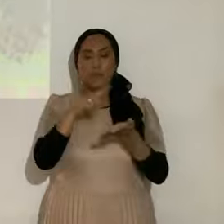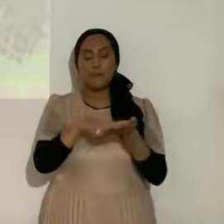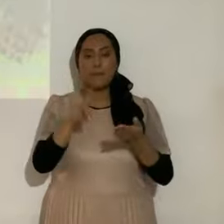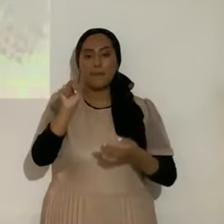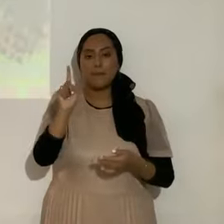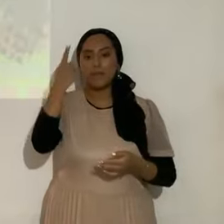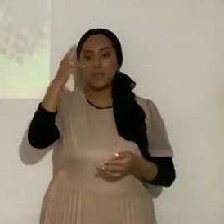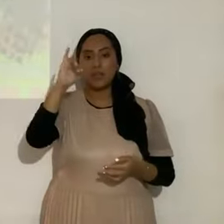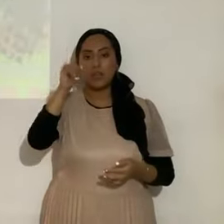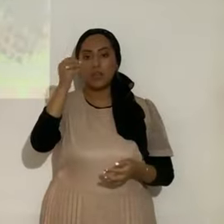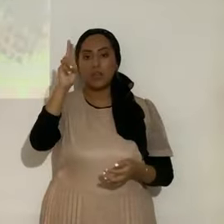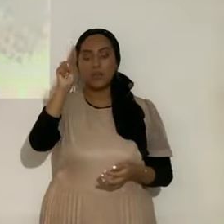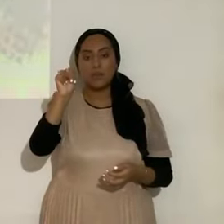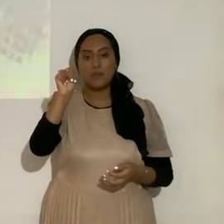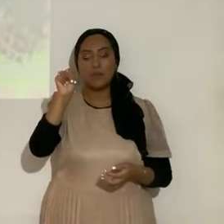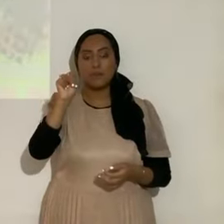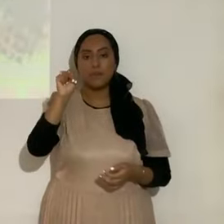Primera de Juan.